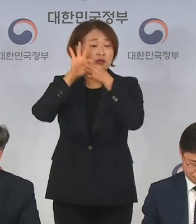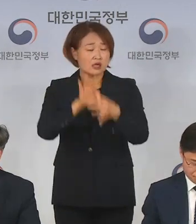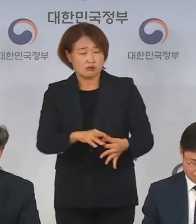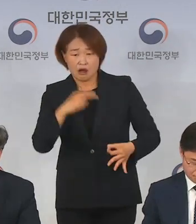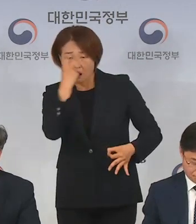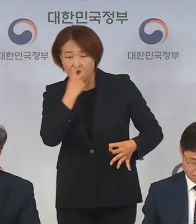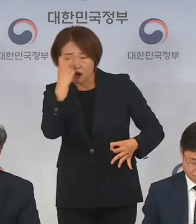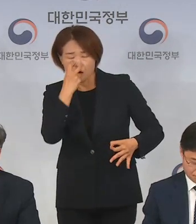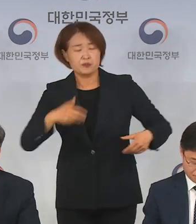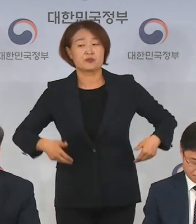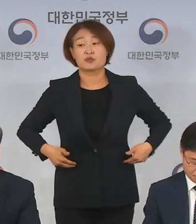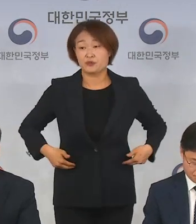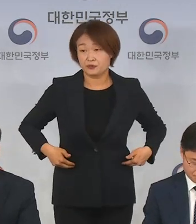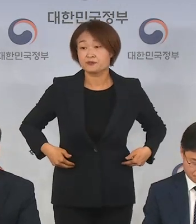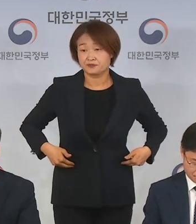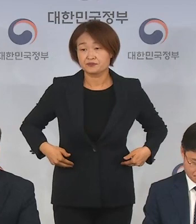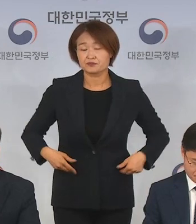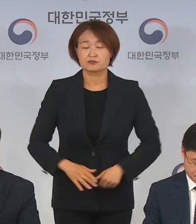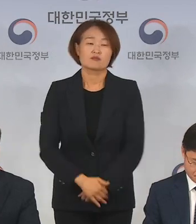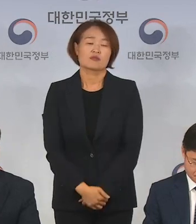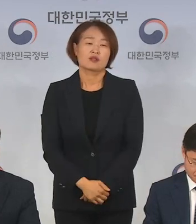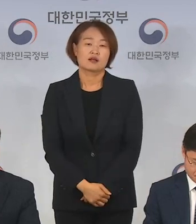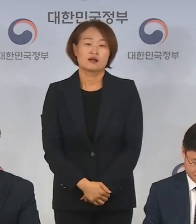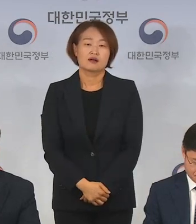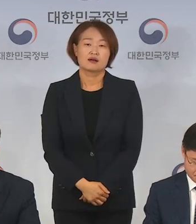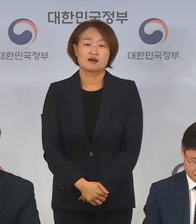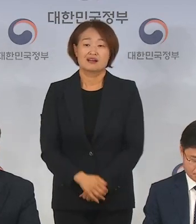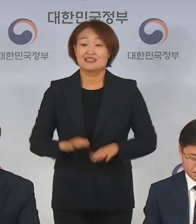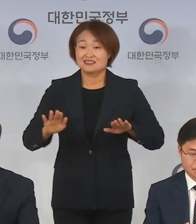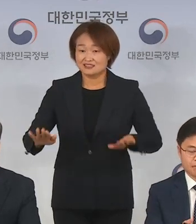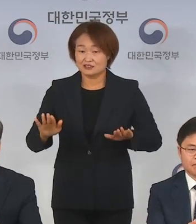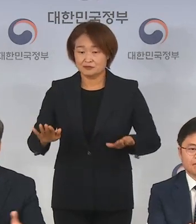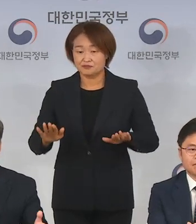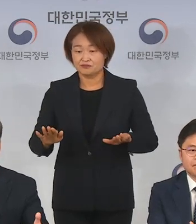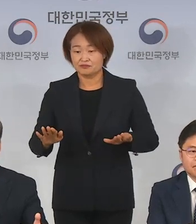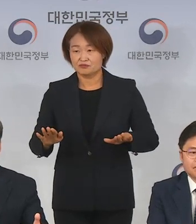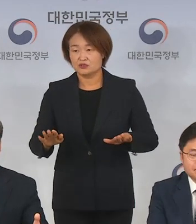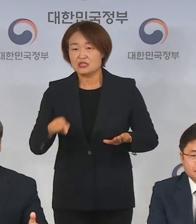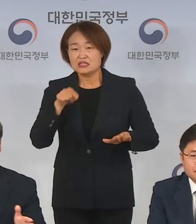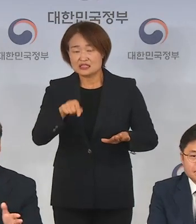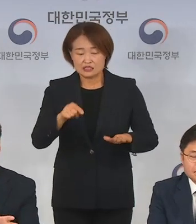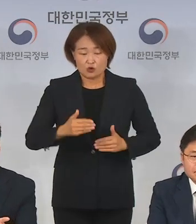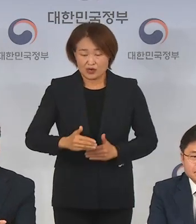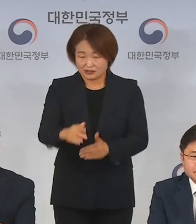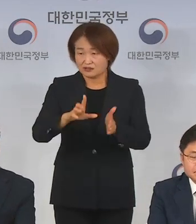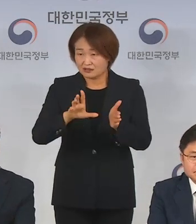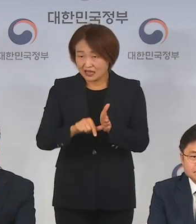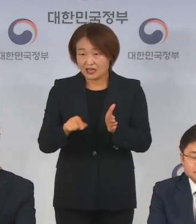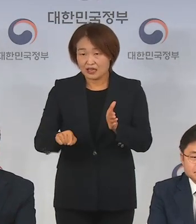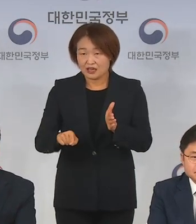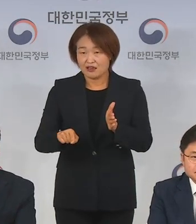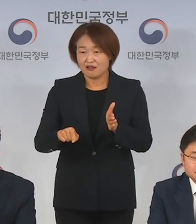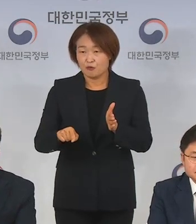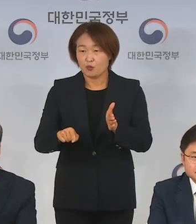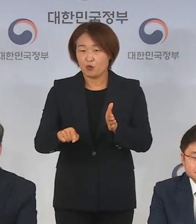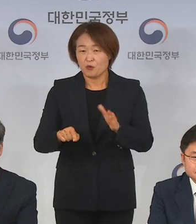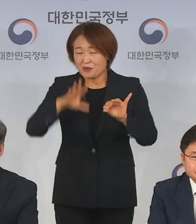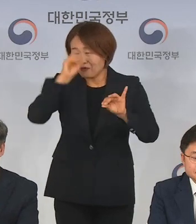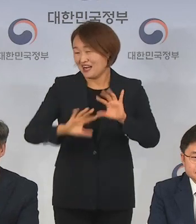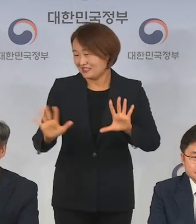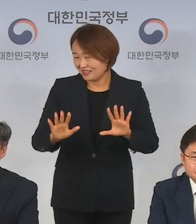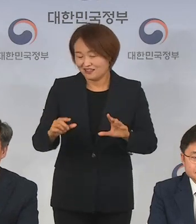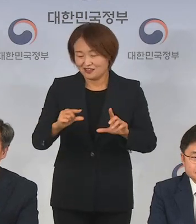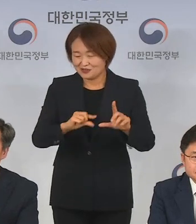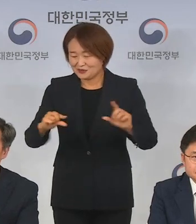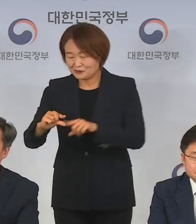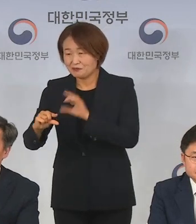같은 작업을 해나가야 됩니다. 따라서 이번에 그 현장 시찰이라고 하는 것이 그 일련의 과정의 한 부분이기 때문에 요걸